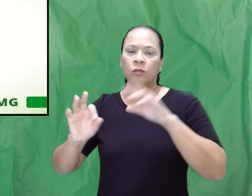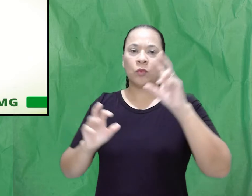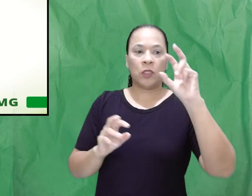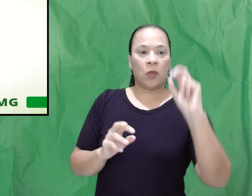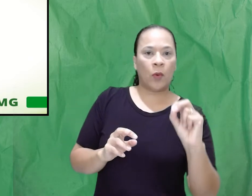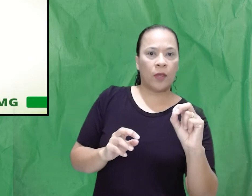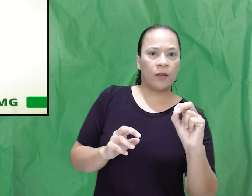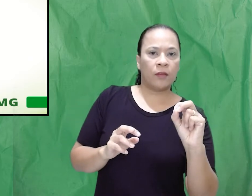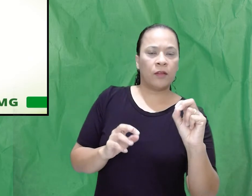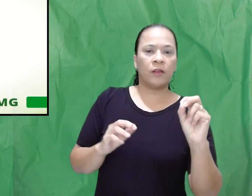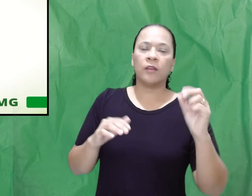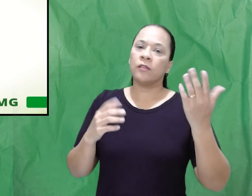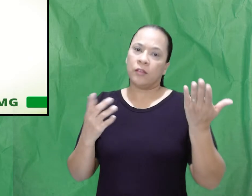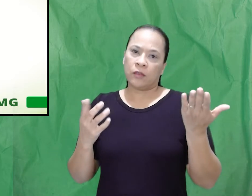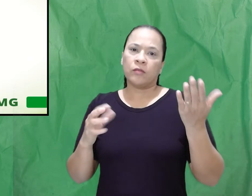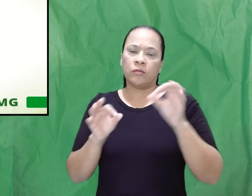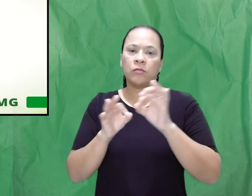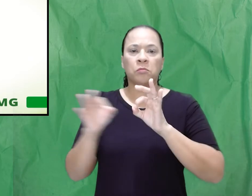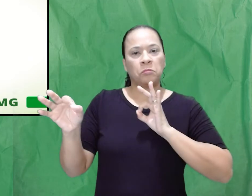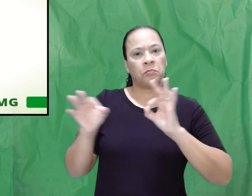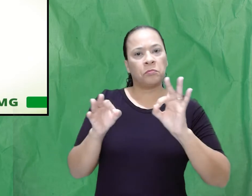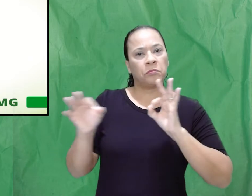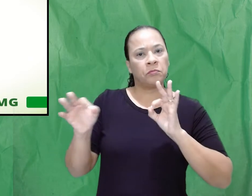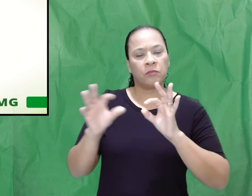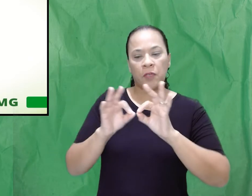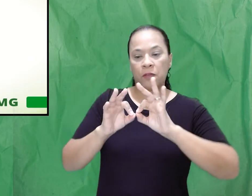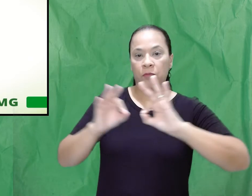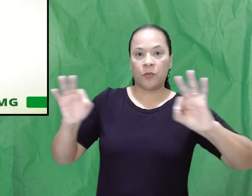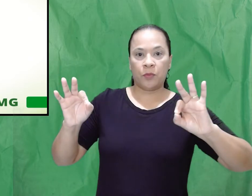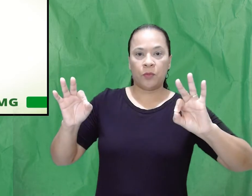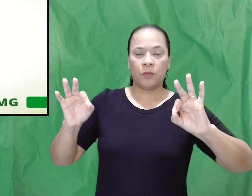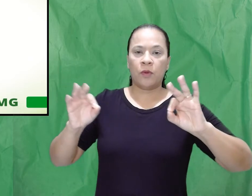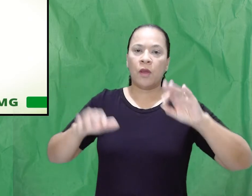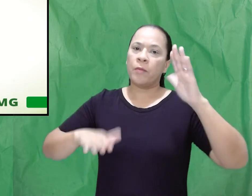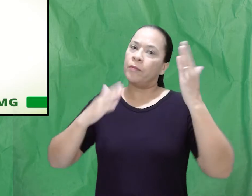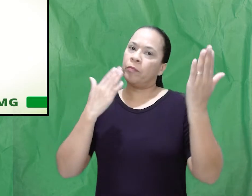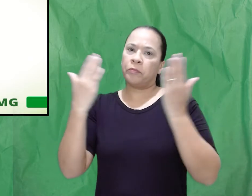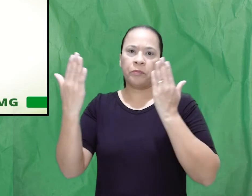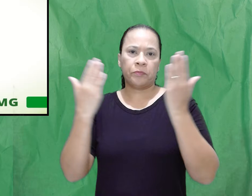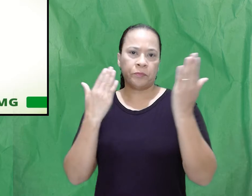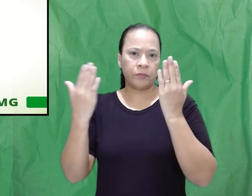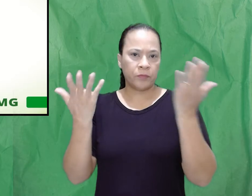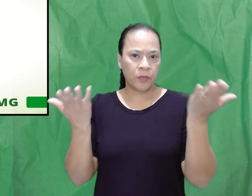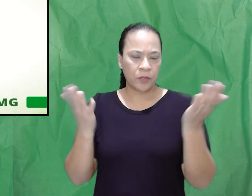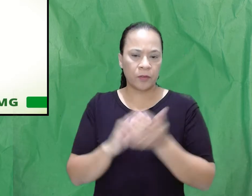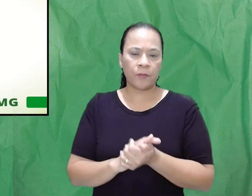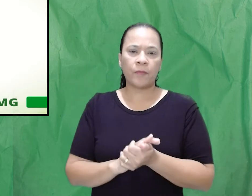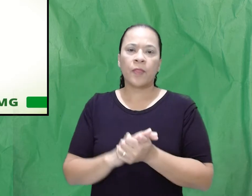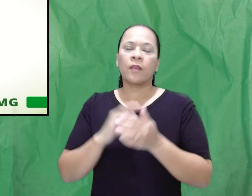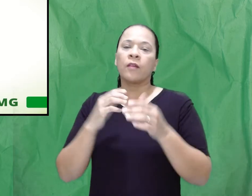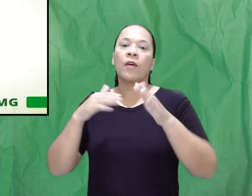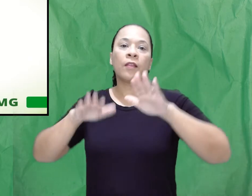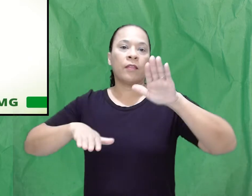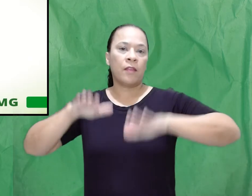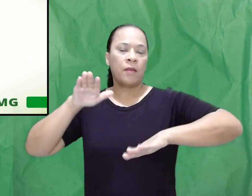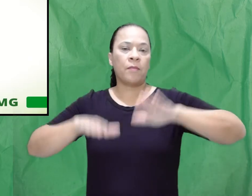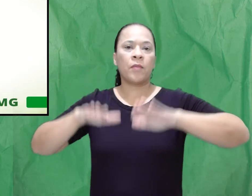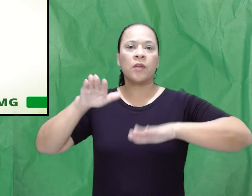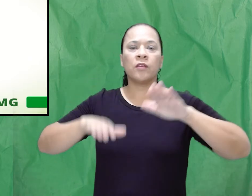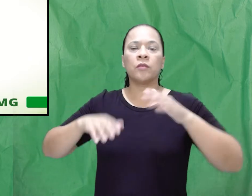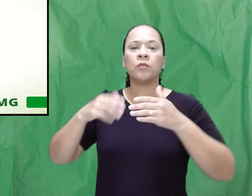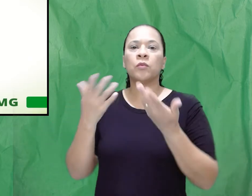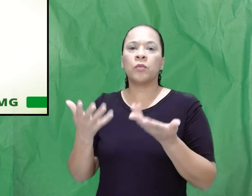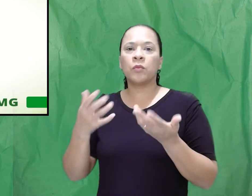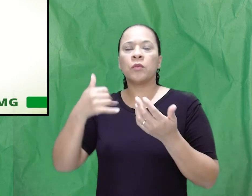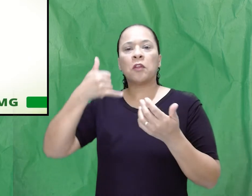medida relativa a partir do tamanho do meu dispositivo. Também tem o tamanho da fonte, que também está relacionado ao